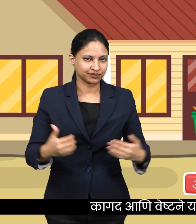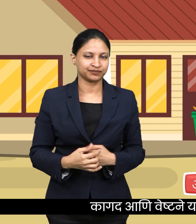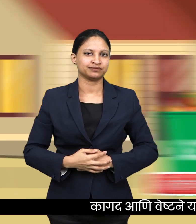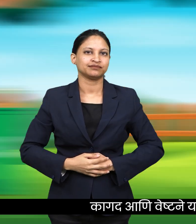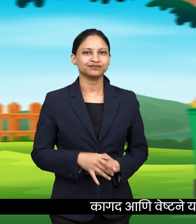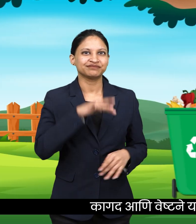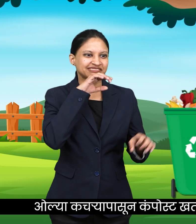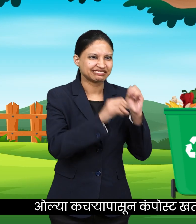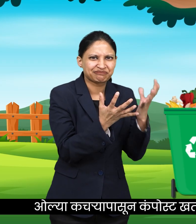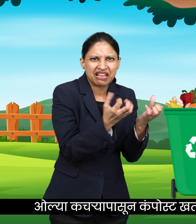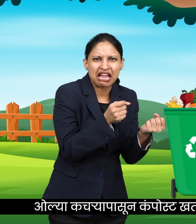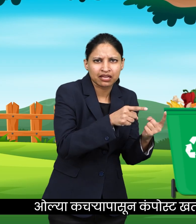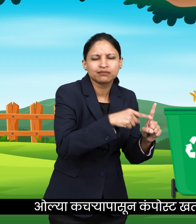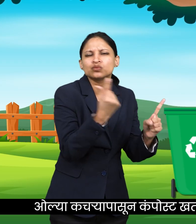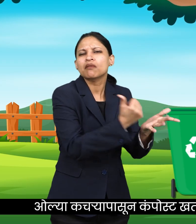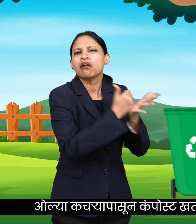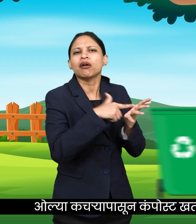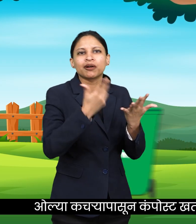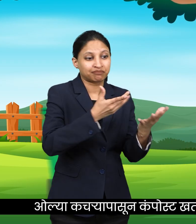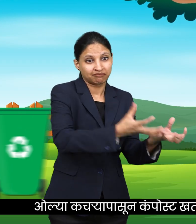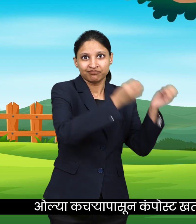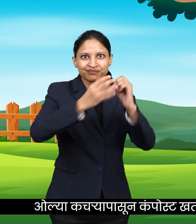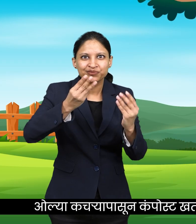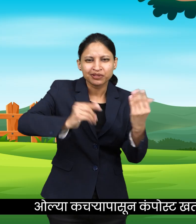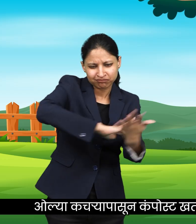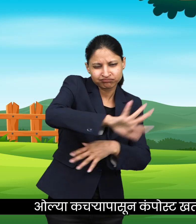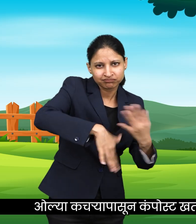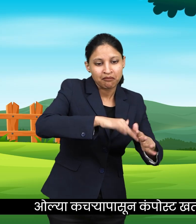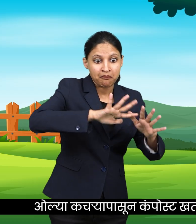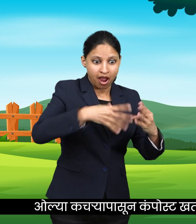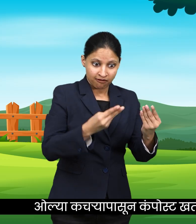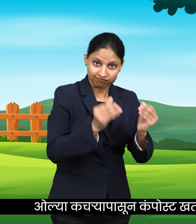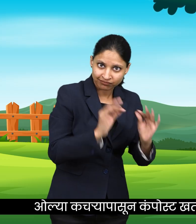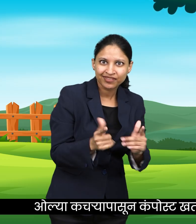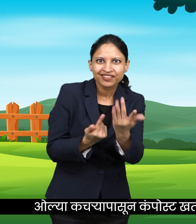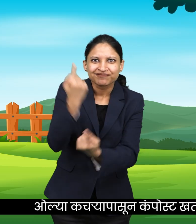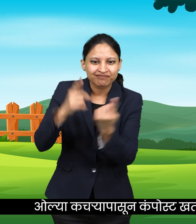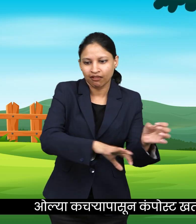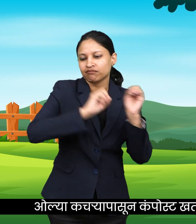समावेश होतो. ओल्या कचऱ्यापासून कंपोस्ट खत बनवता येते, जे झाडे